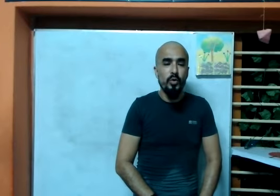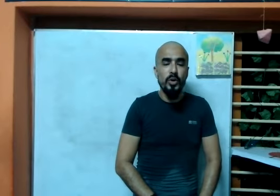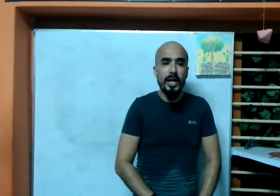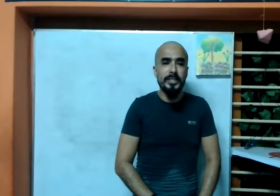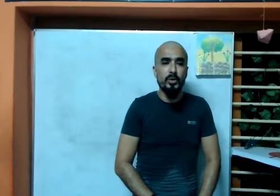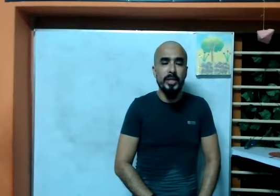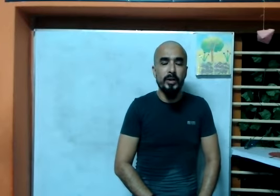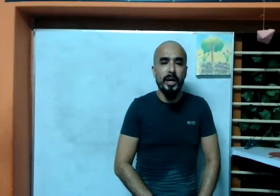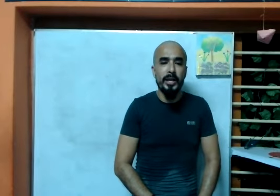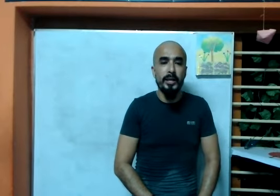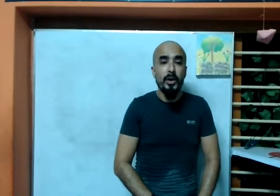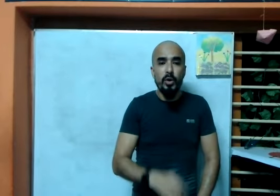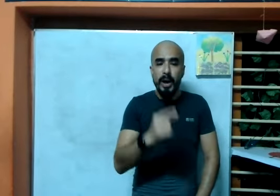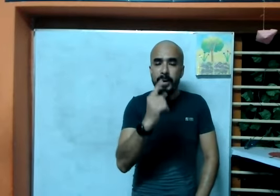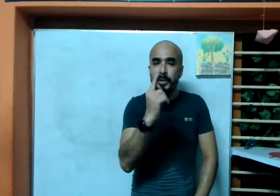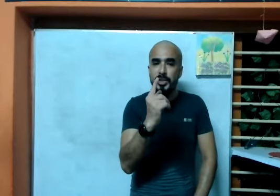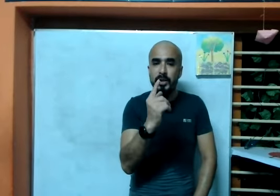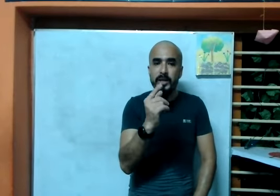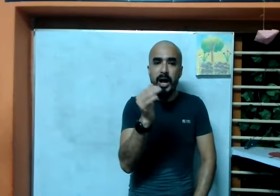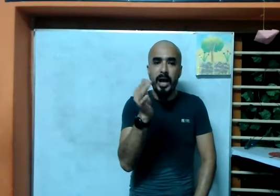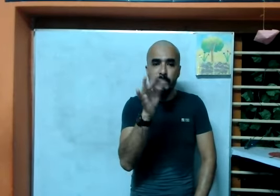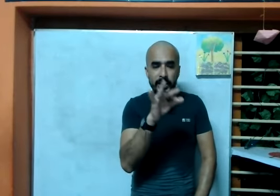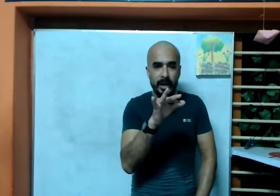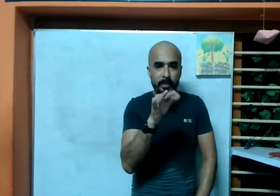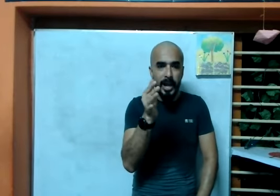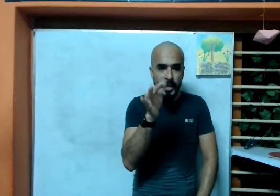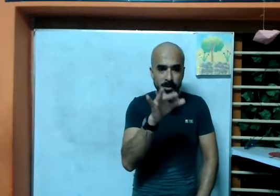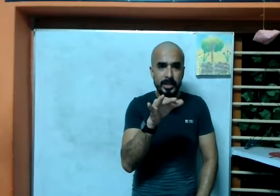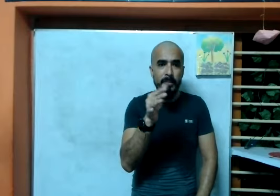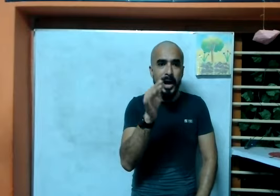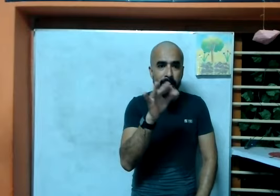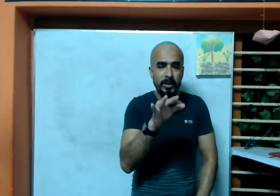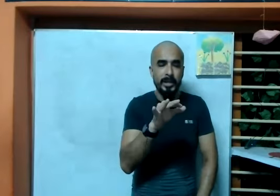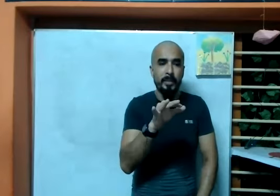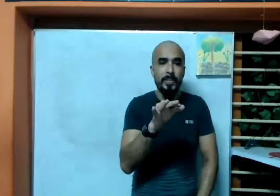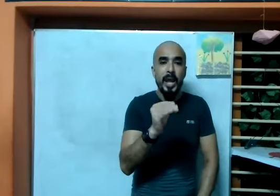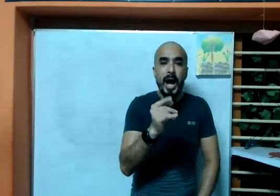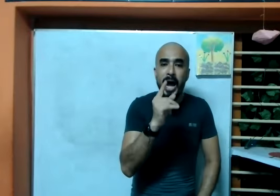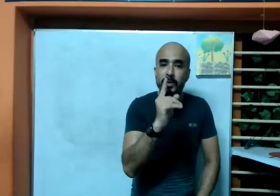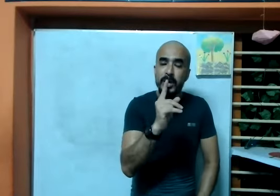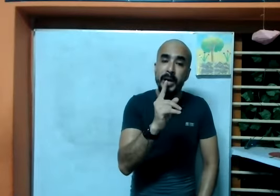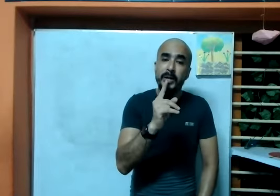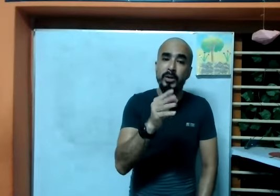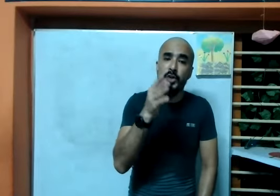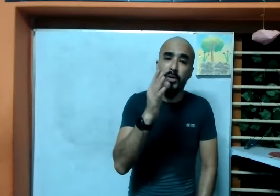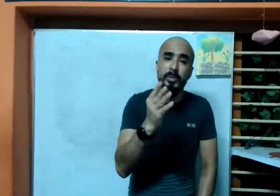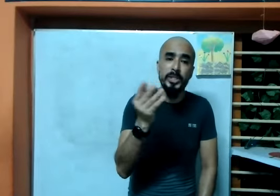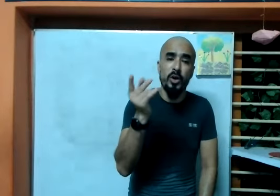Would আসছে কোথেকে ওখানে? ওর বাবা বলছিল এবারটা I will come, I will come, I will come. I will মানে হলো যখন বলছে তখন